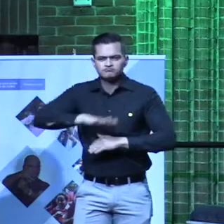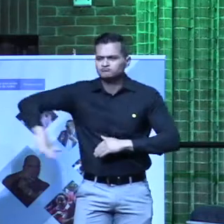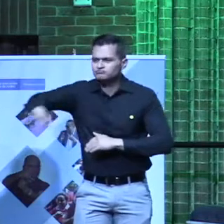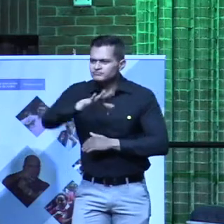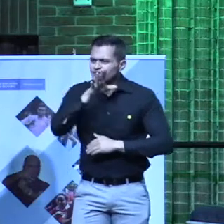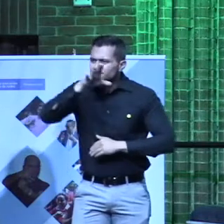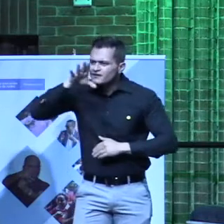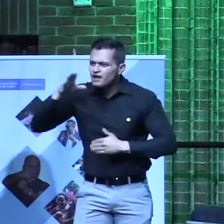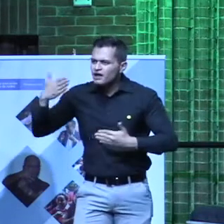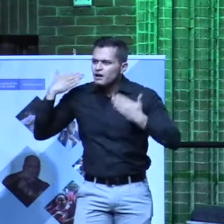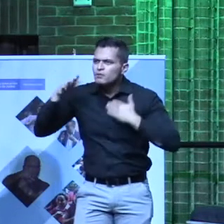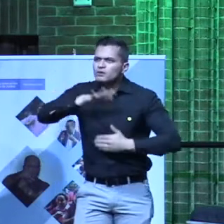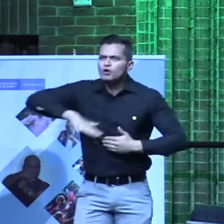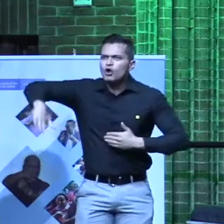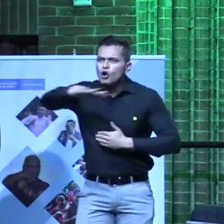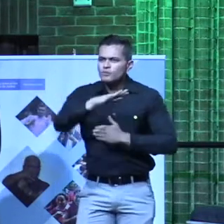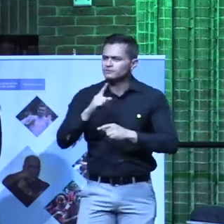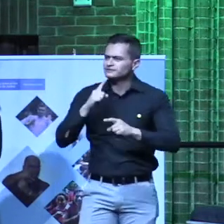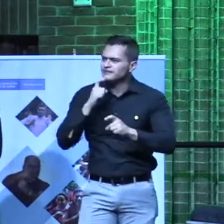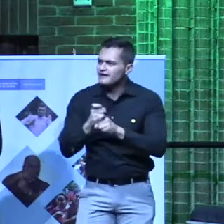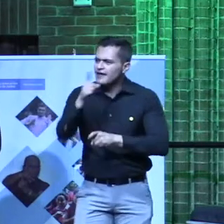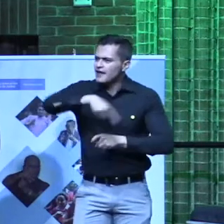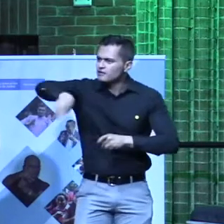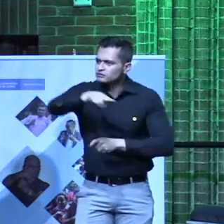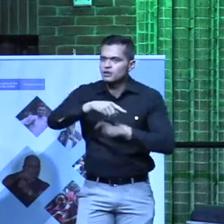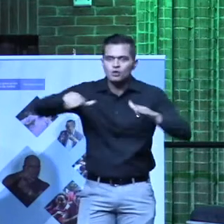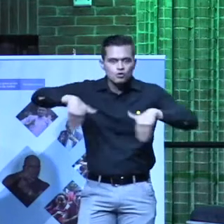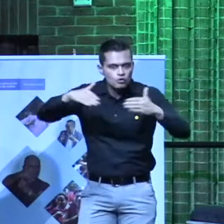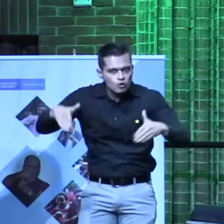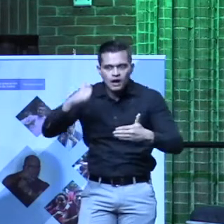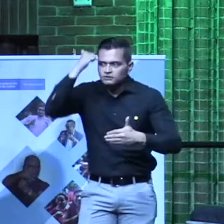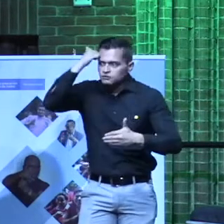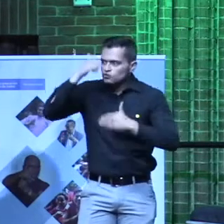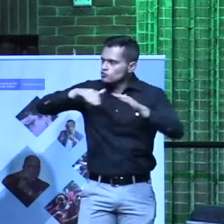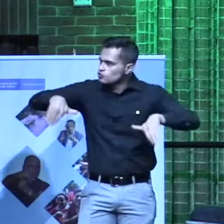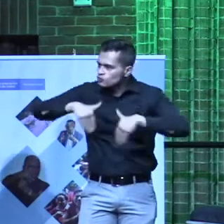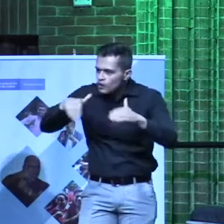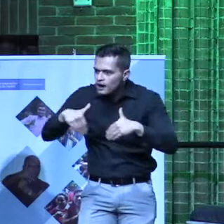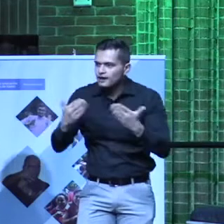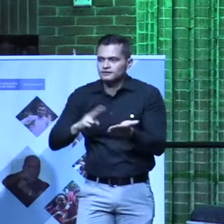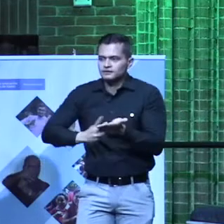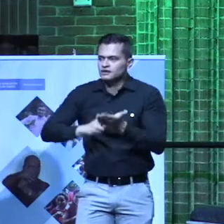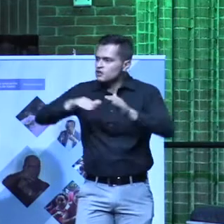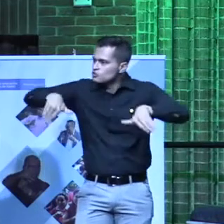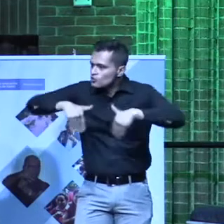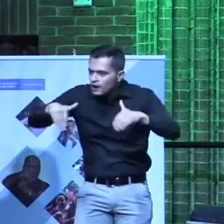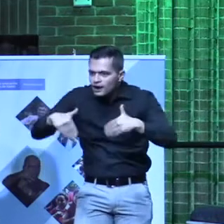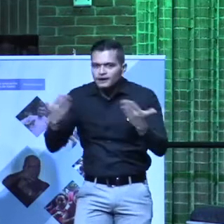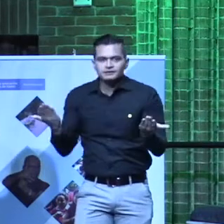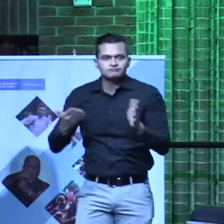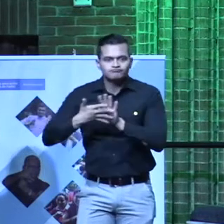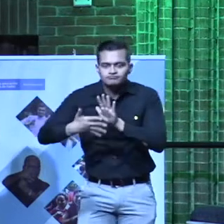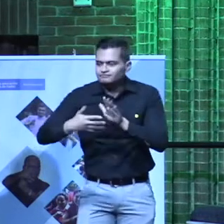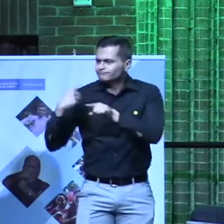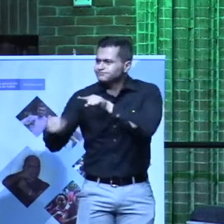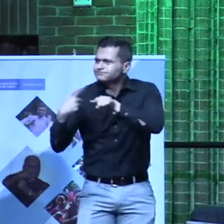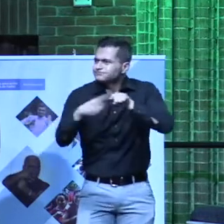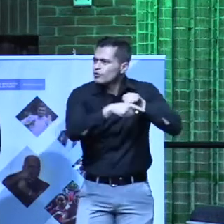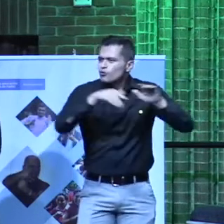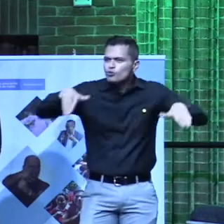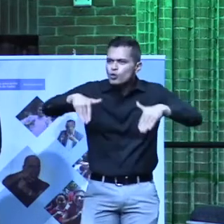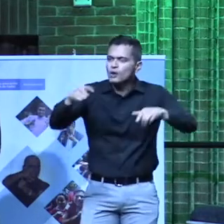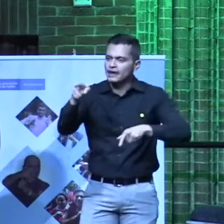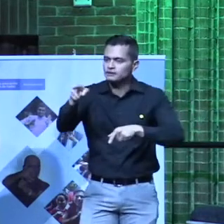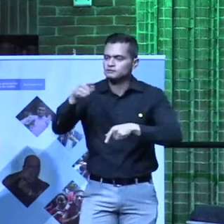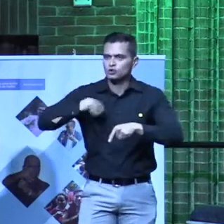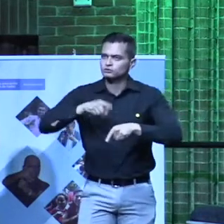sitios donde el acceso es difícil, donde no hay personal, donde no hay intérpretes, donde no hay docentes ni normalistas que conozcan la lengua de señas? Esas preguntas